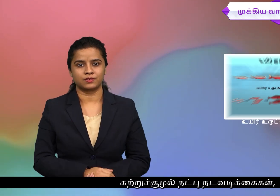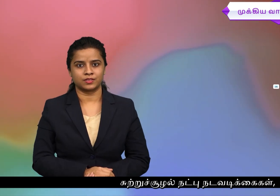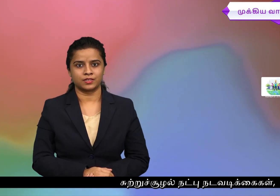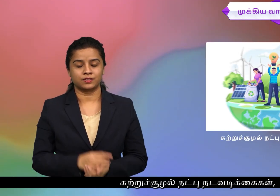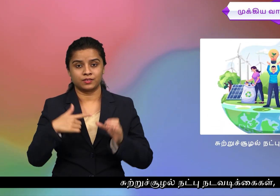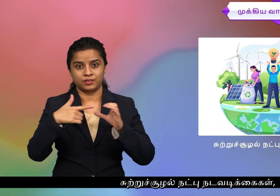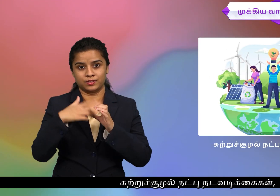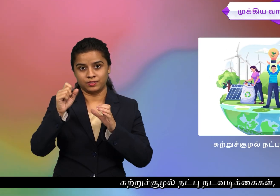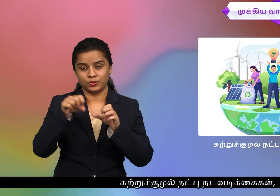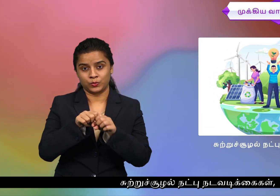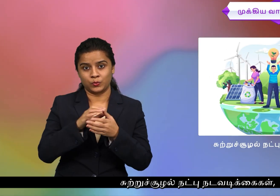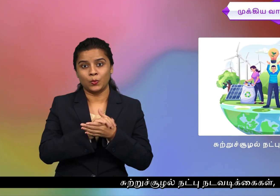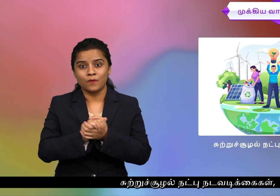சூழல் நட்பு நடவடிக்கைகள்,